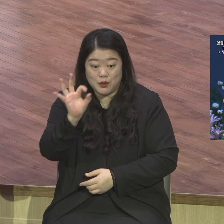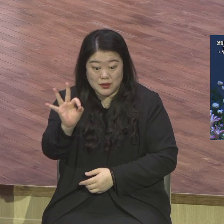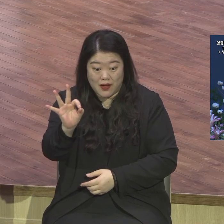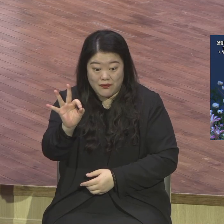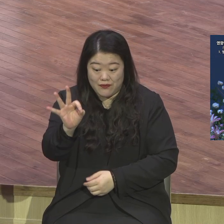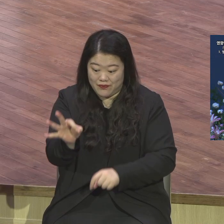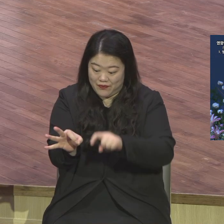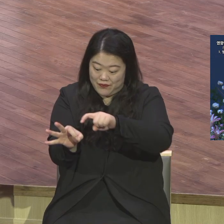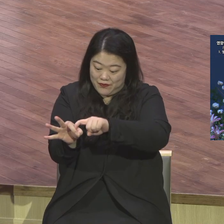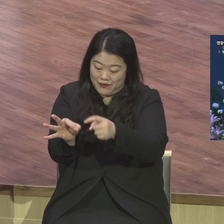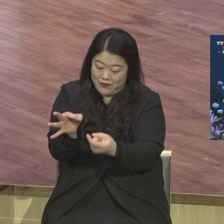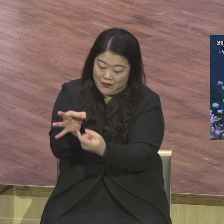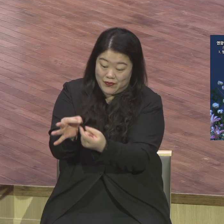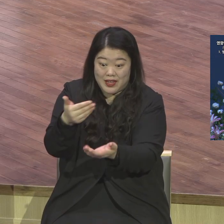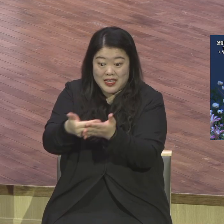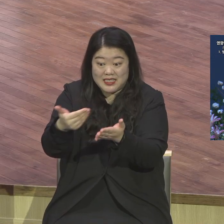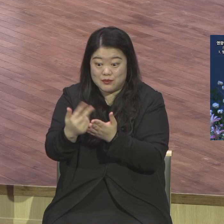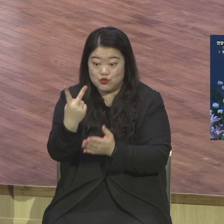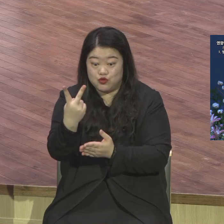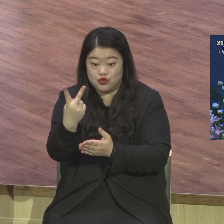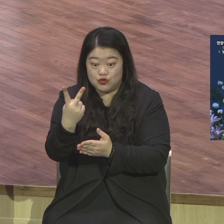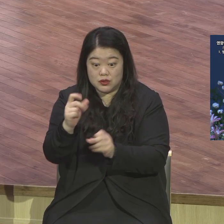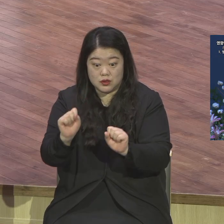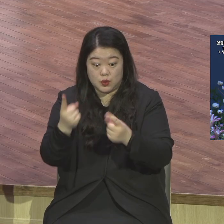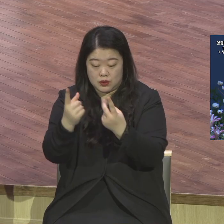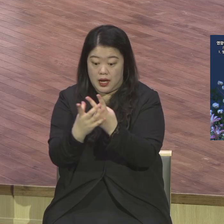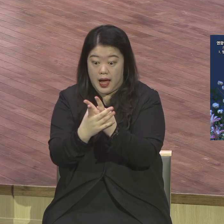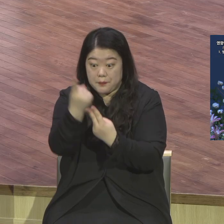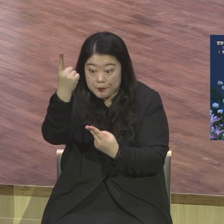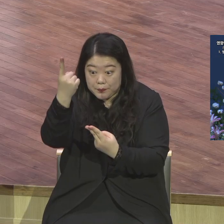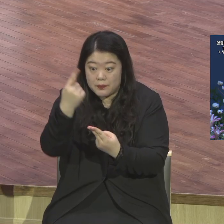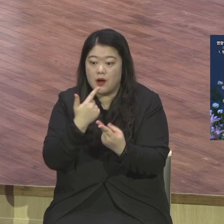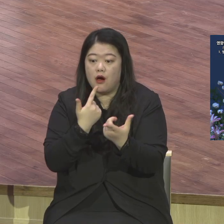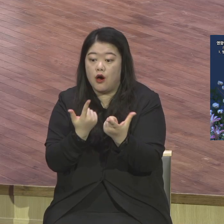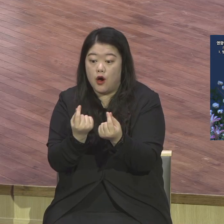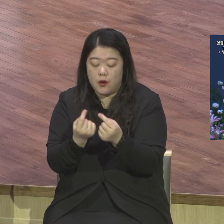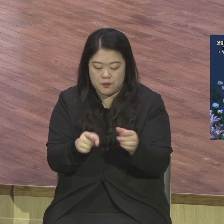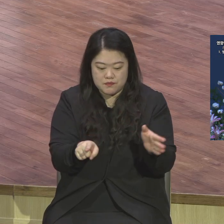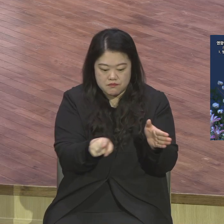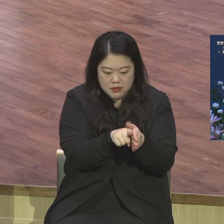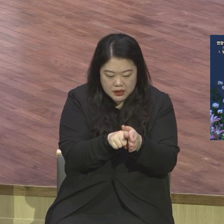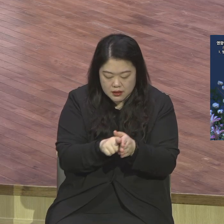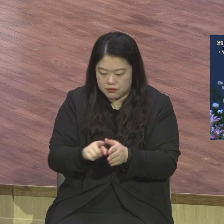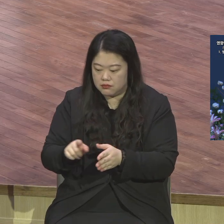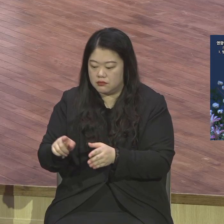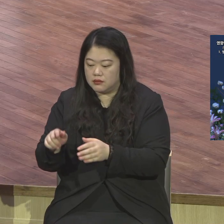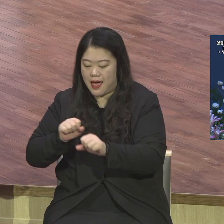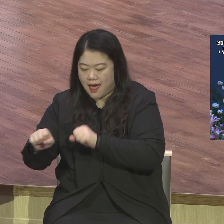양면처럼 믿음과 행함은 뗄래야 뗄 수 없는 절대 관계다.